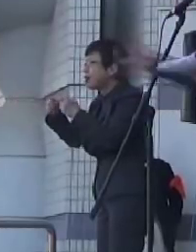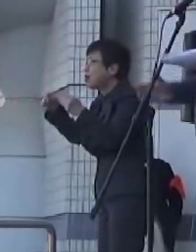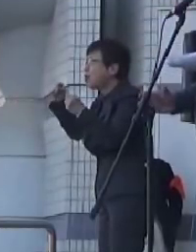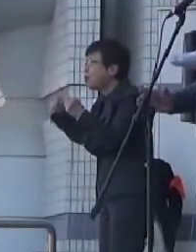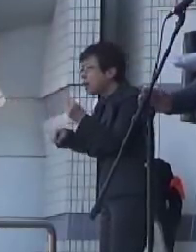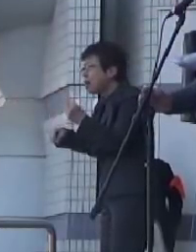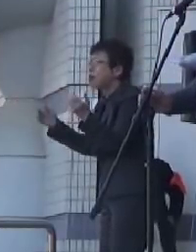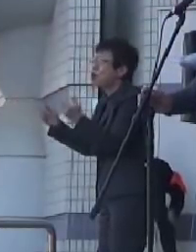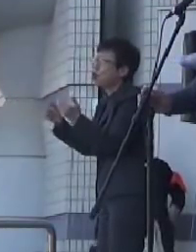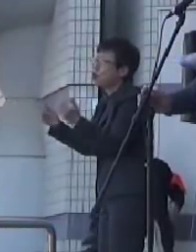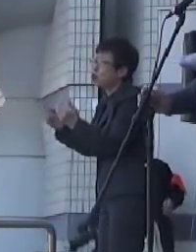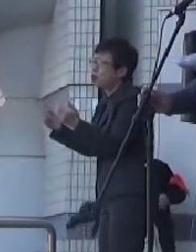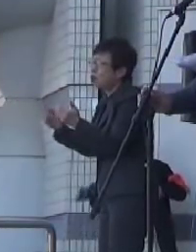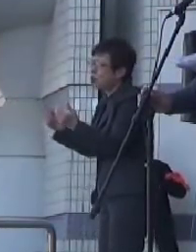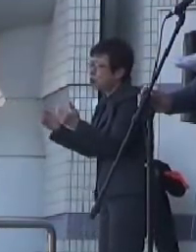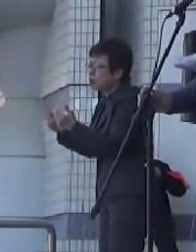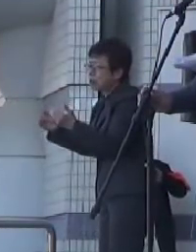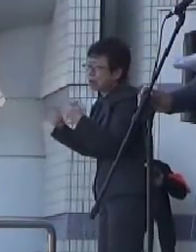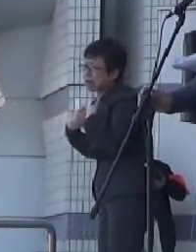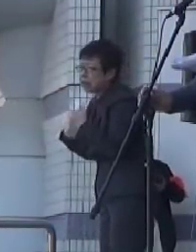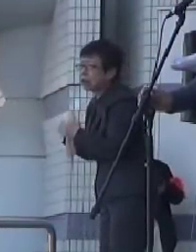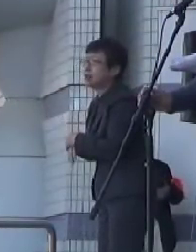働を強いられる。